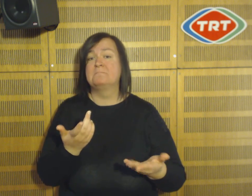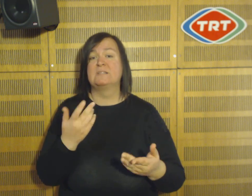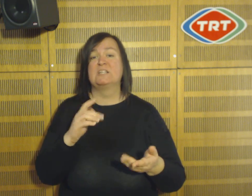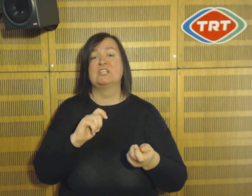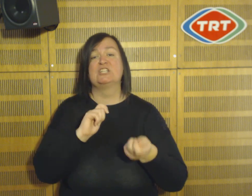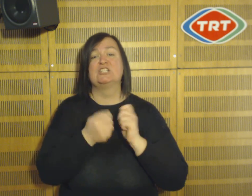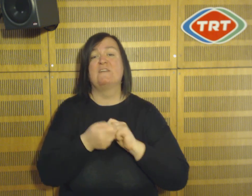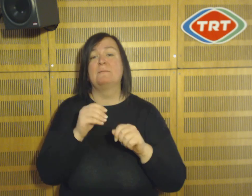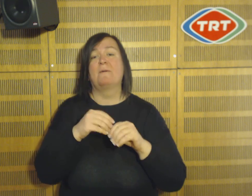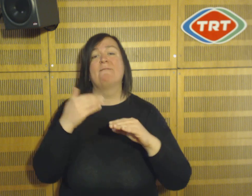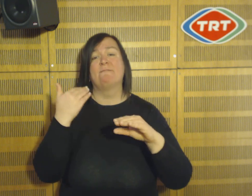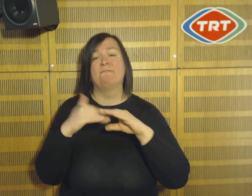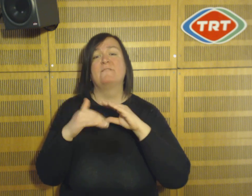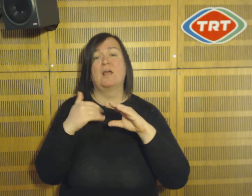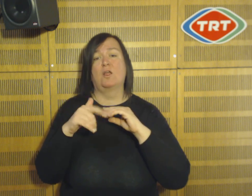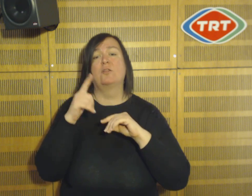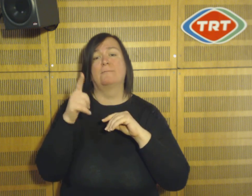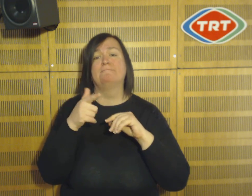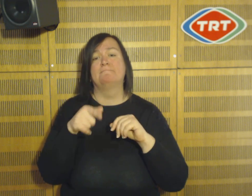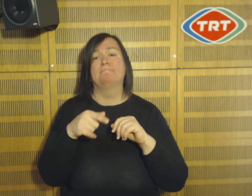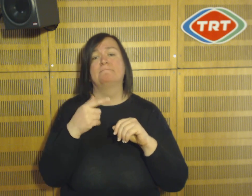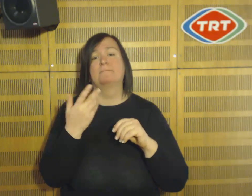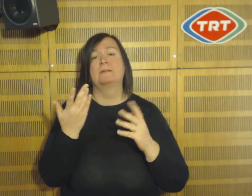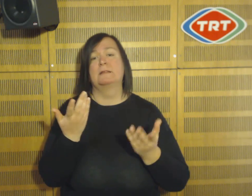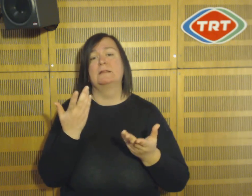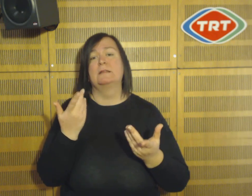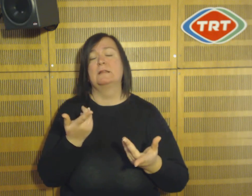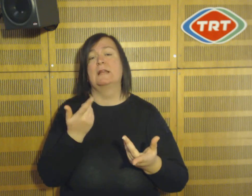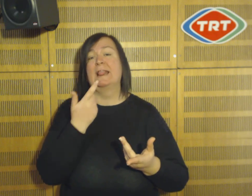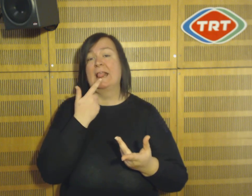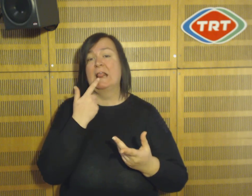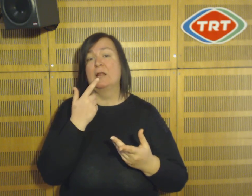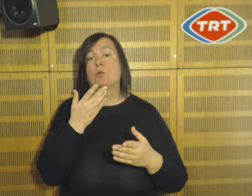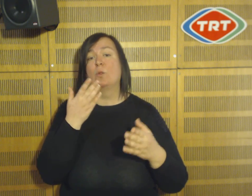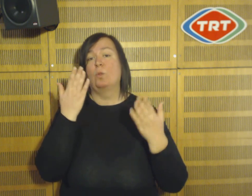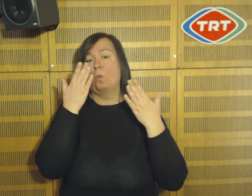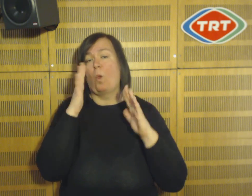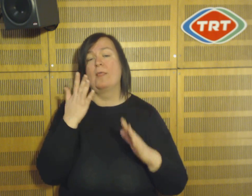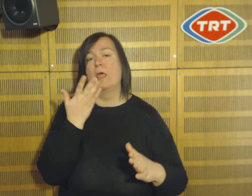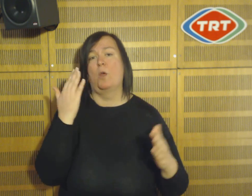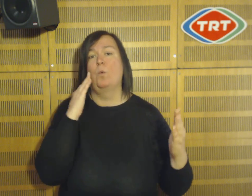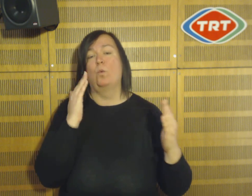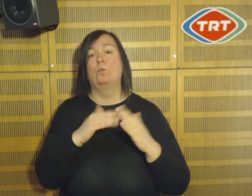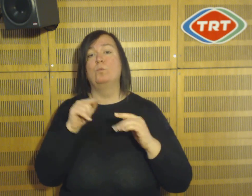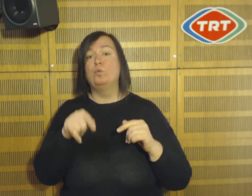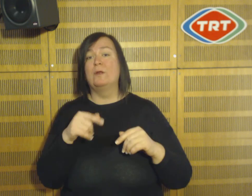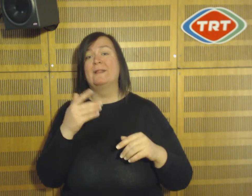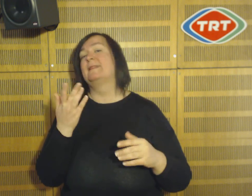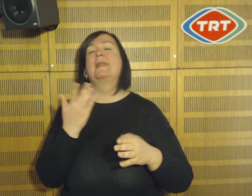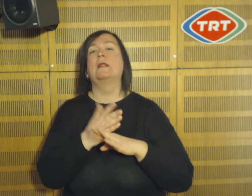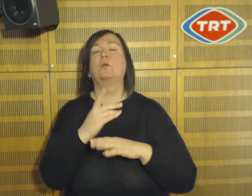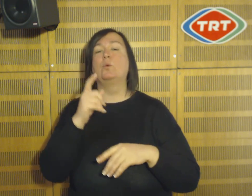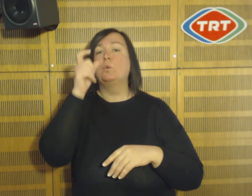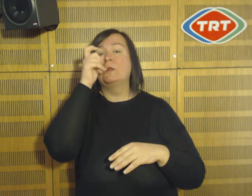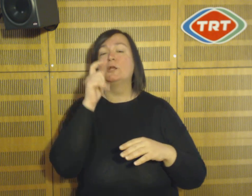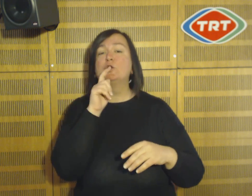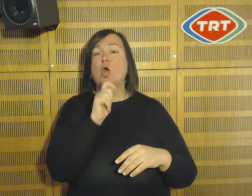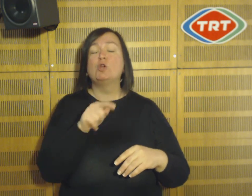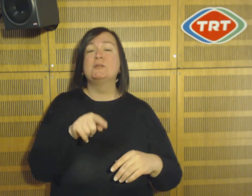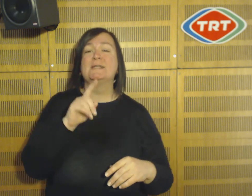içi olarak videoların sunulduğu bir ortamda yayınlanması dilin doğusuna daha uygun Bu nedenle güncel Türk işar sözlüğü sadece Çevrim